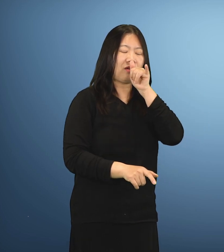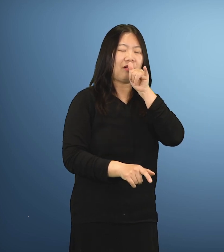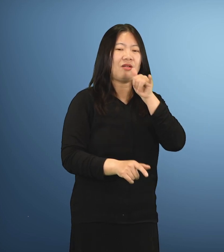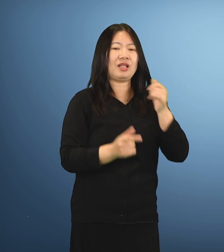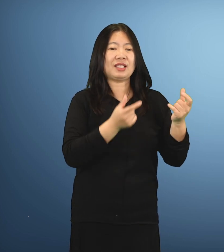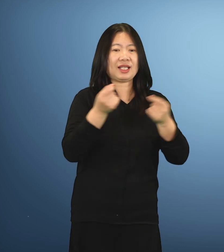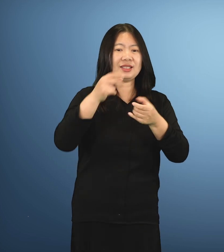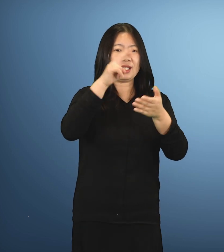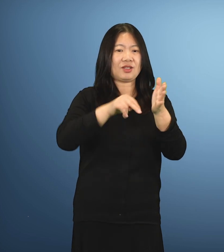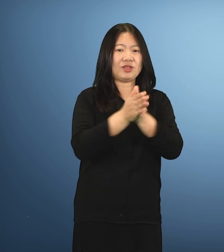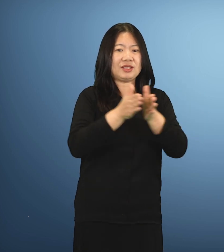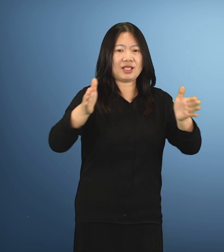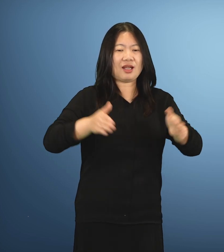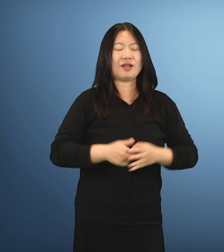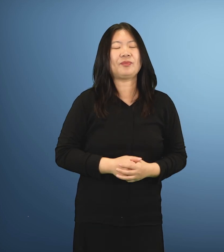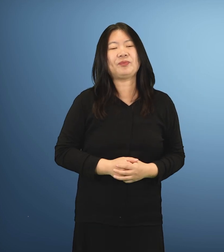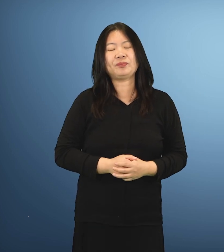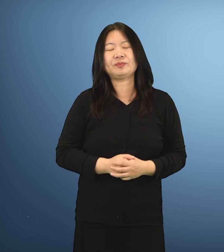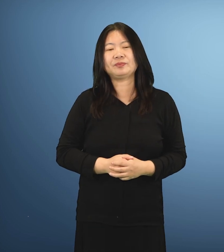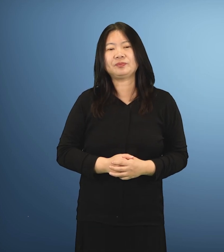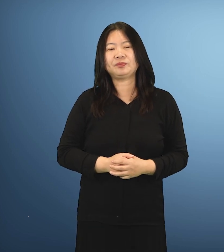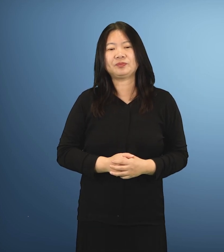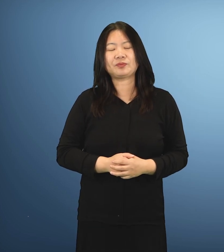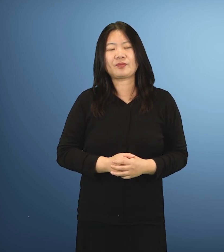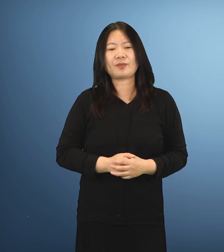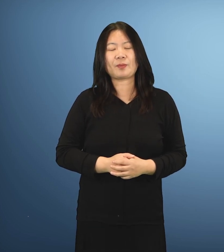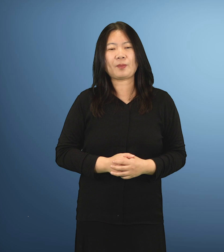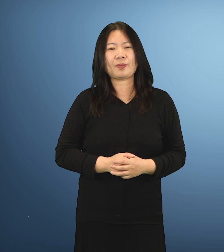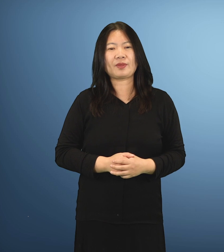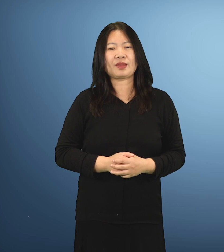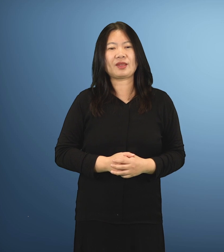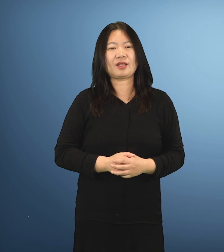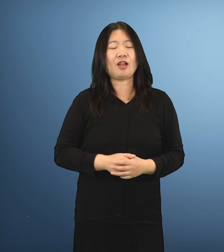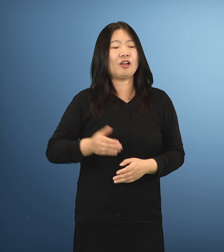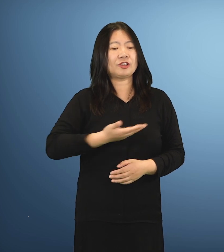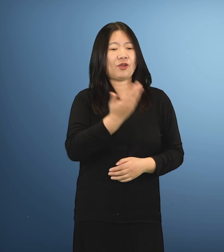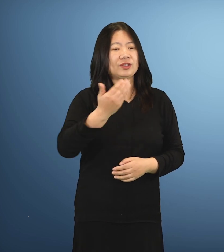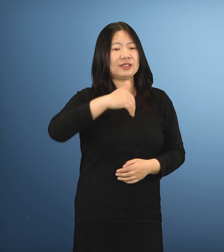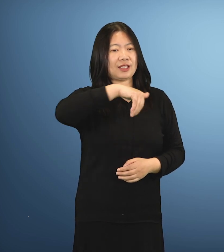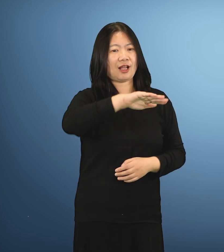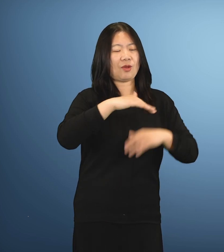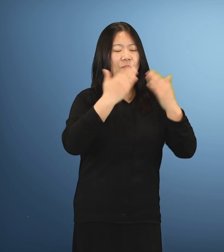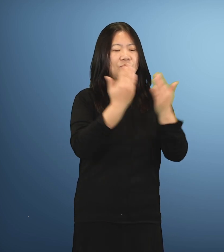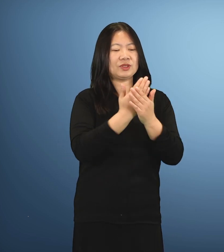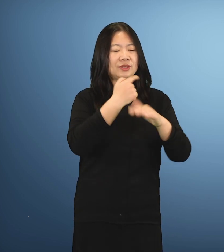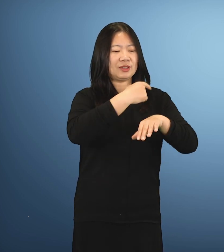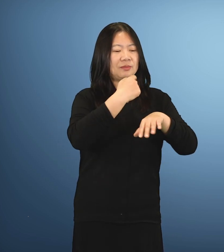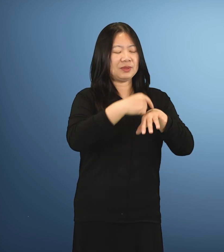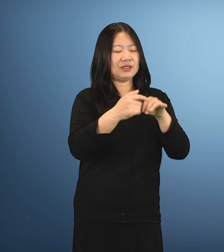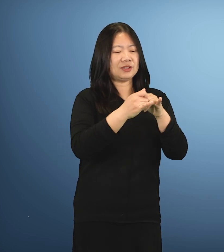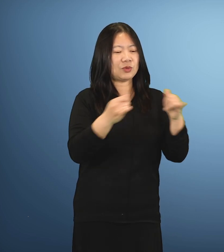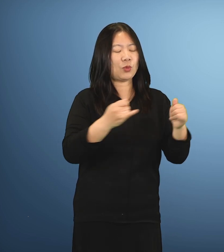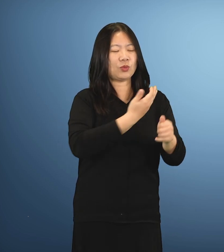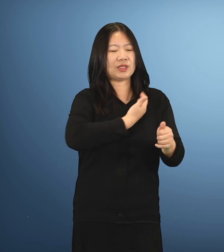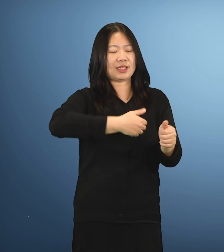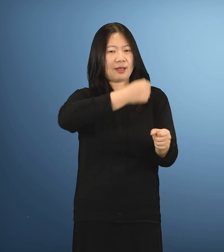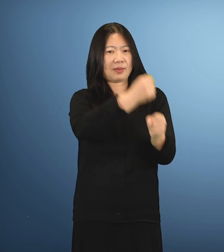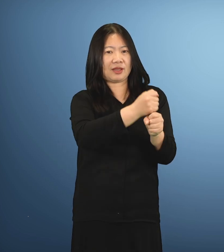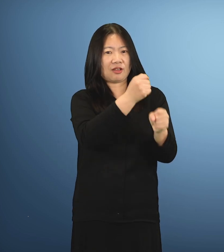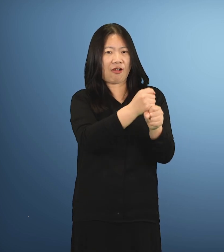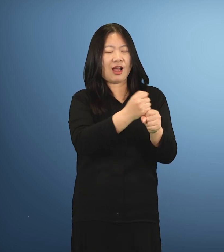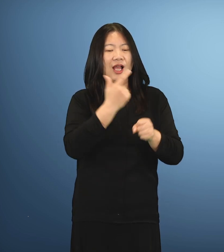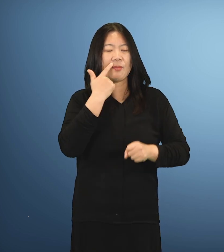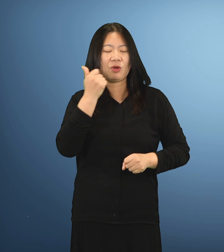같이 읽어보십시다. 시작. 그러므로 너희는 가서 모든 민족을 제자로 삼아